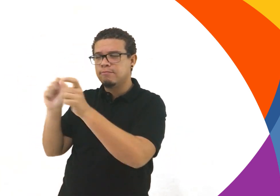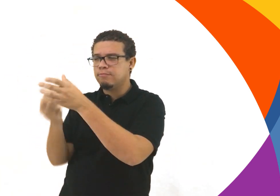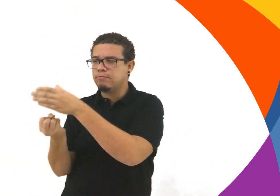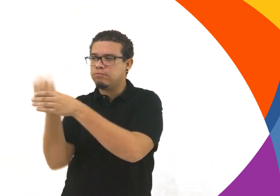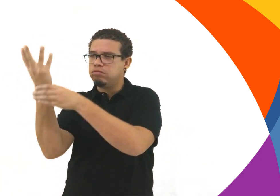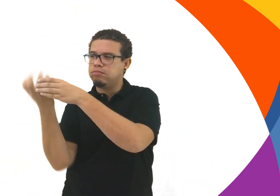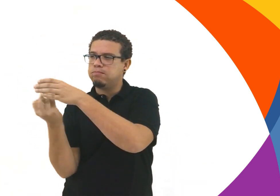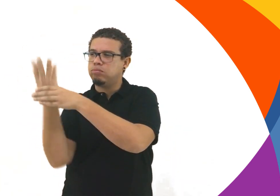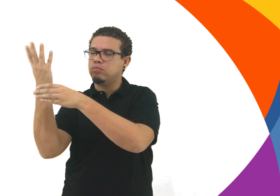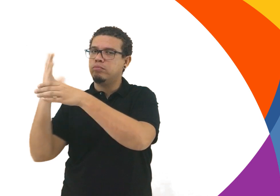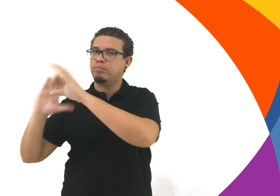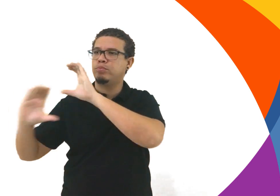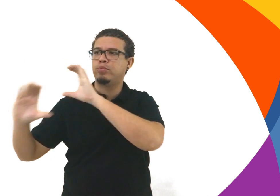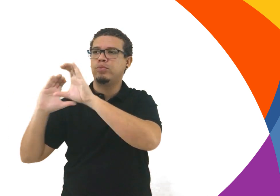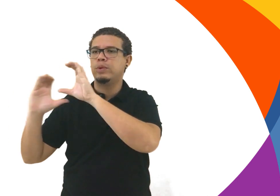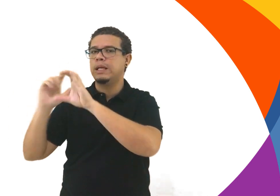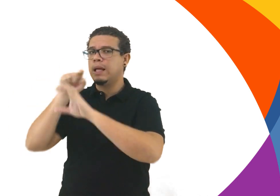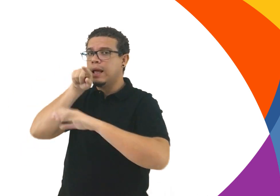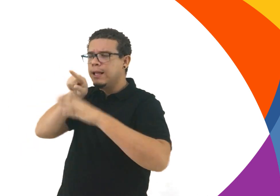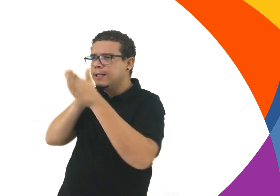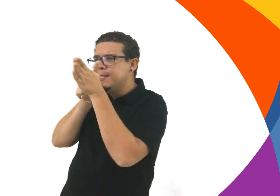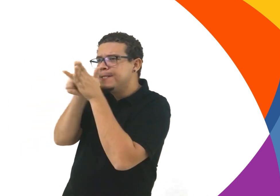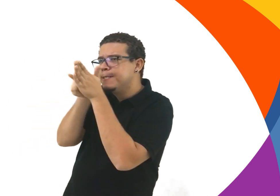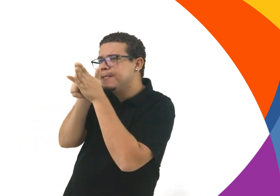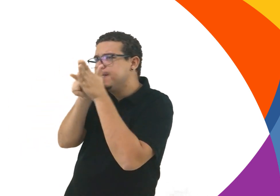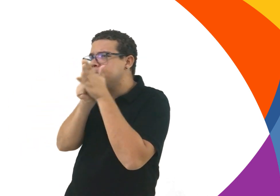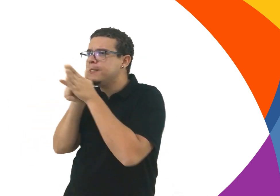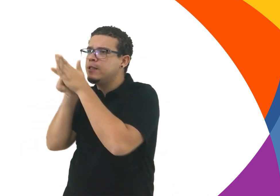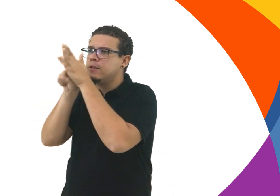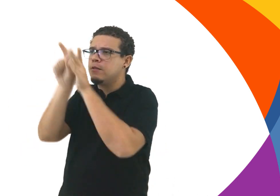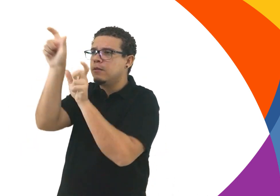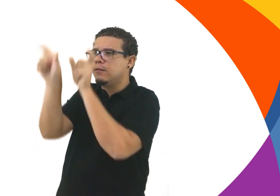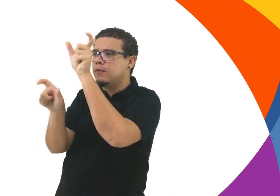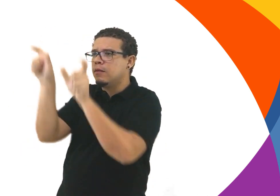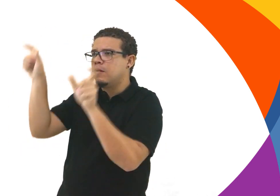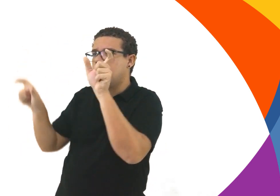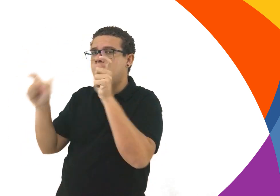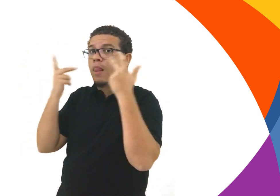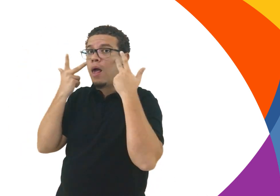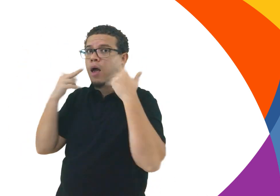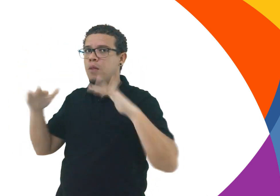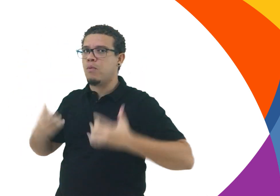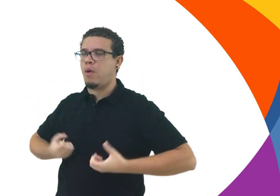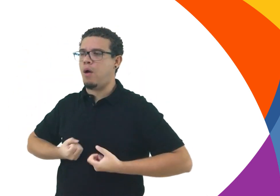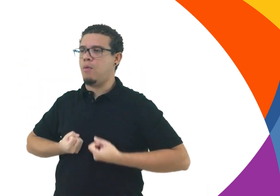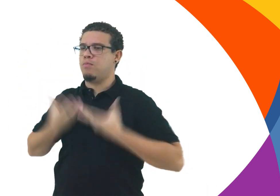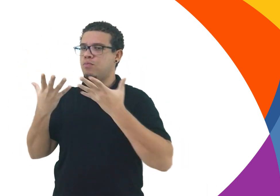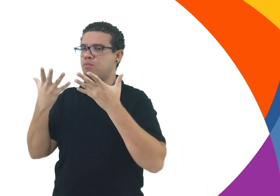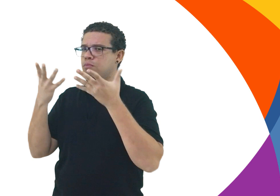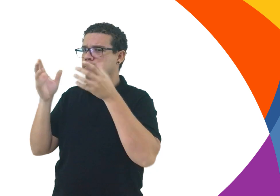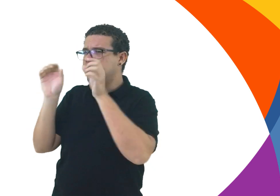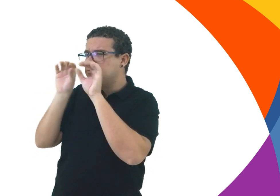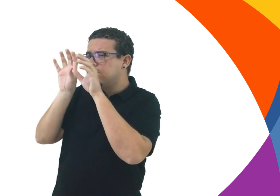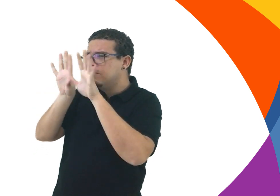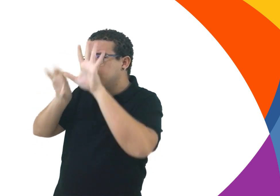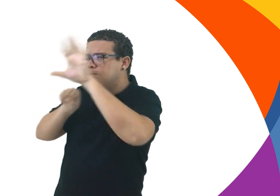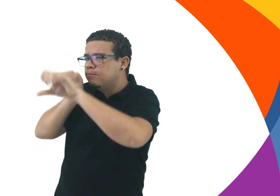seres humanos, sobre as suas criações e produções. Investigações feitas sobre as